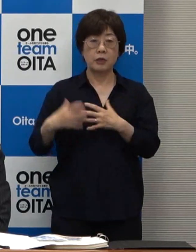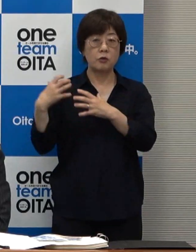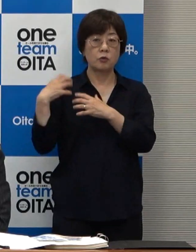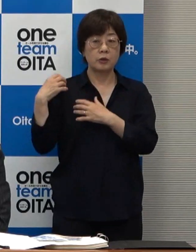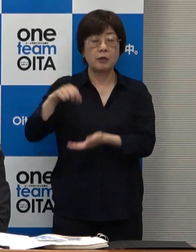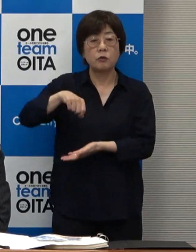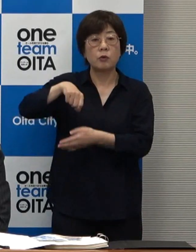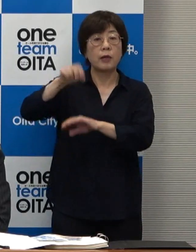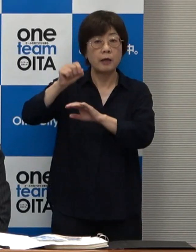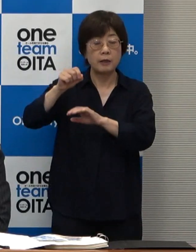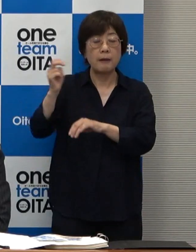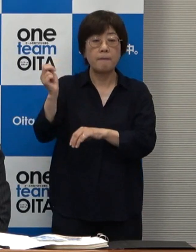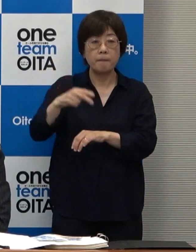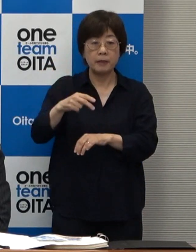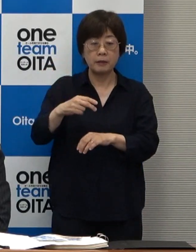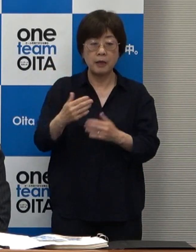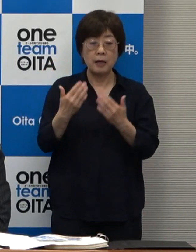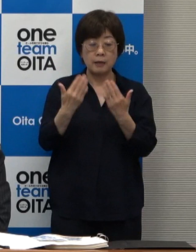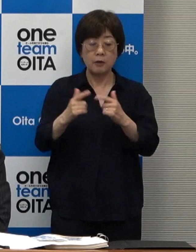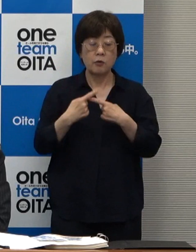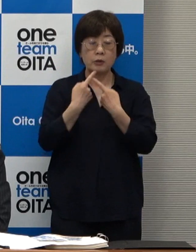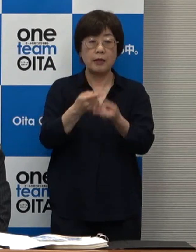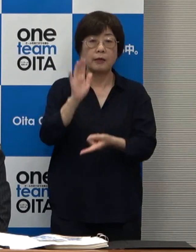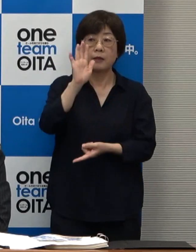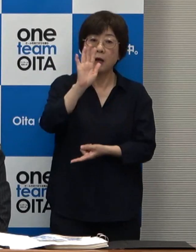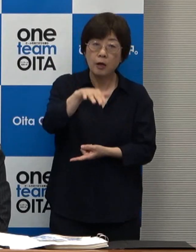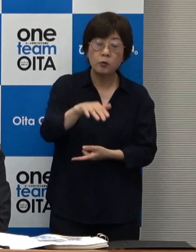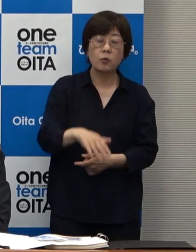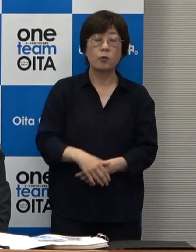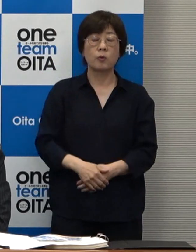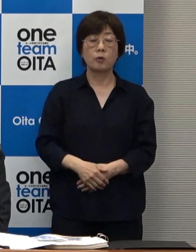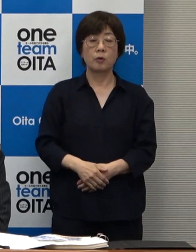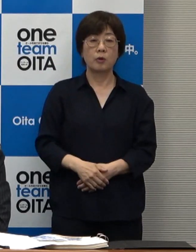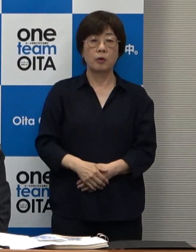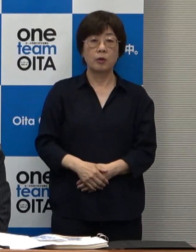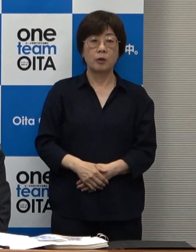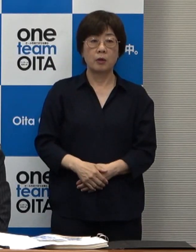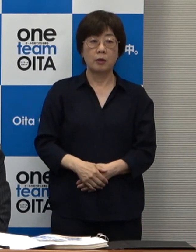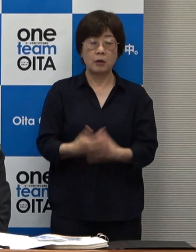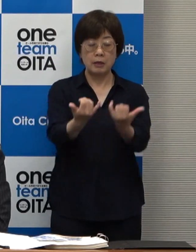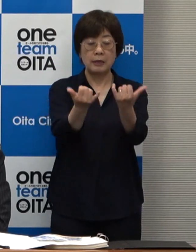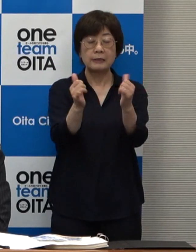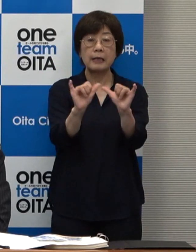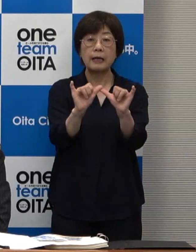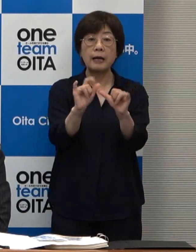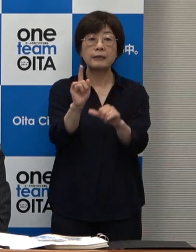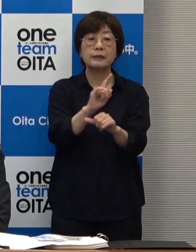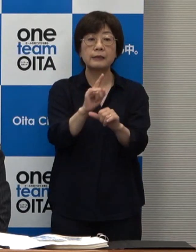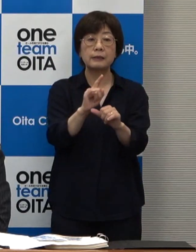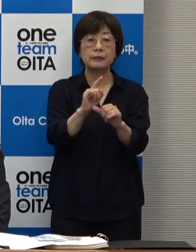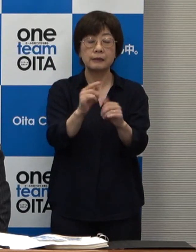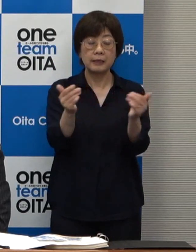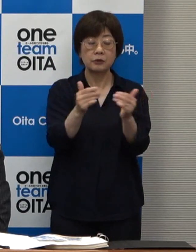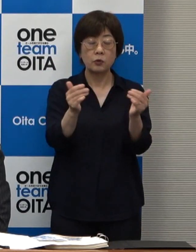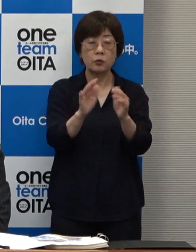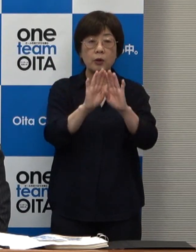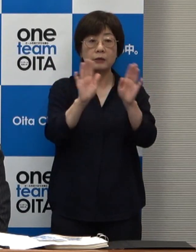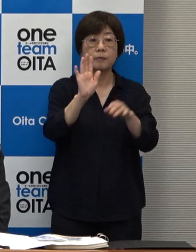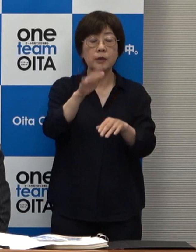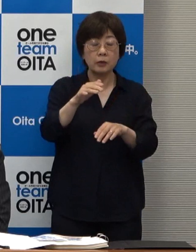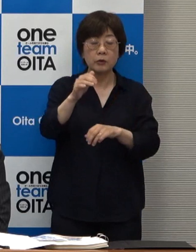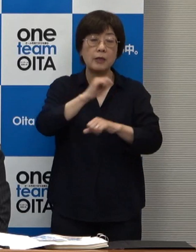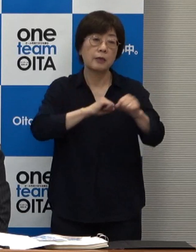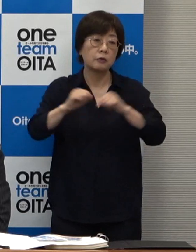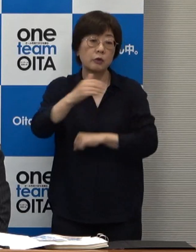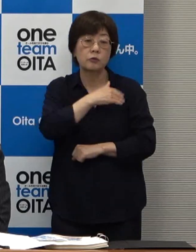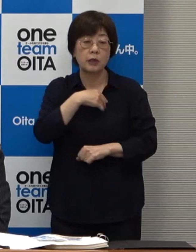と就学後に社会人になった後、大分で活躍する人材の育